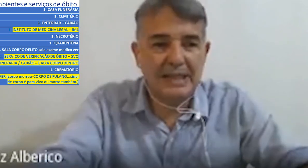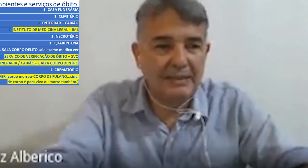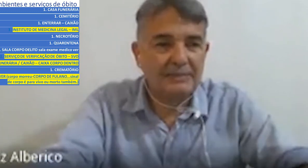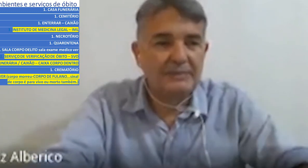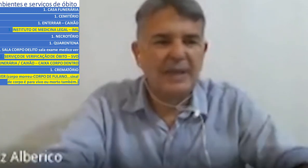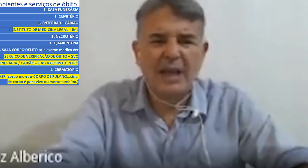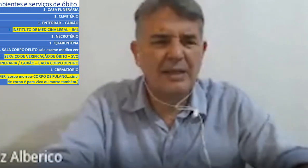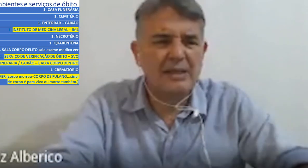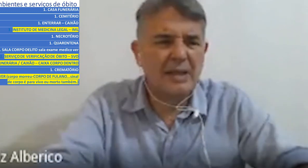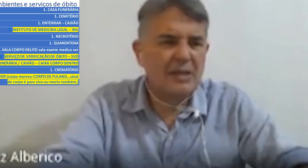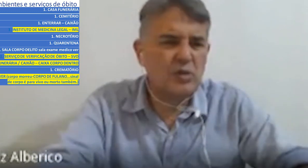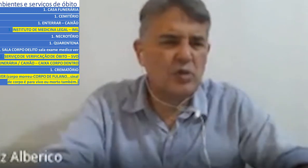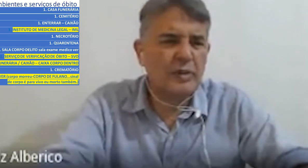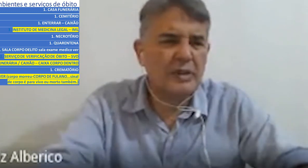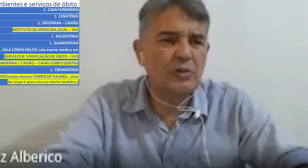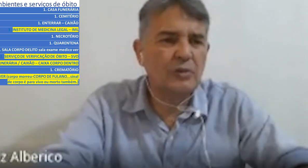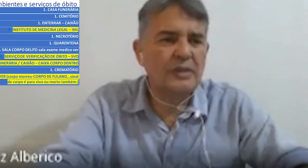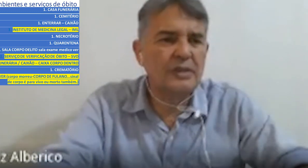precisar, aqui sem sombra de dúvidas,